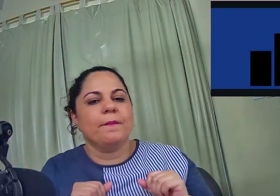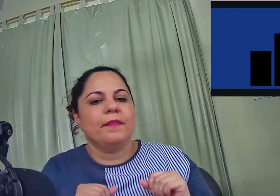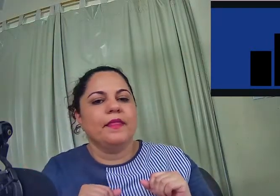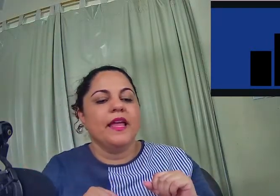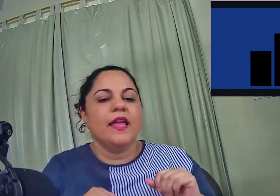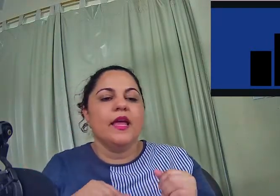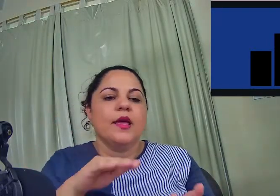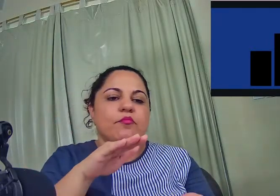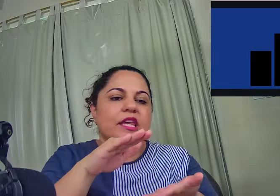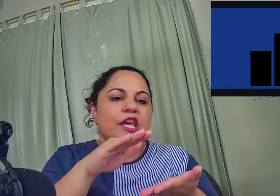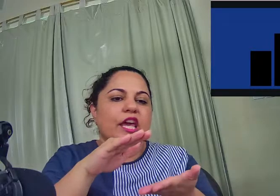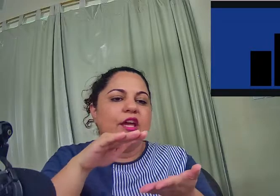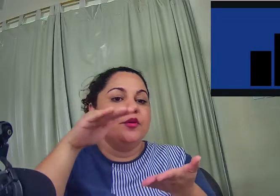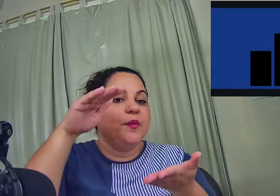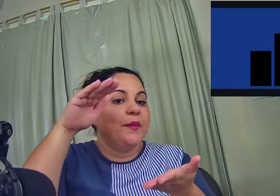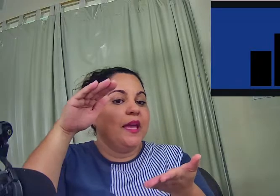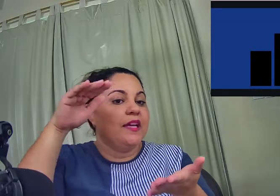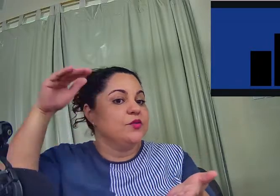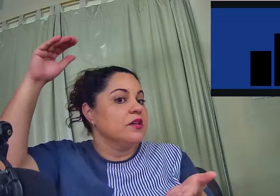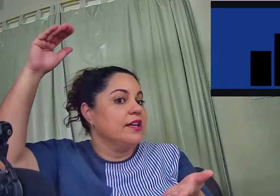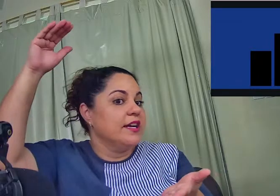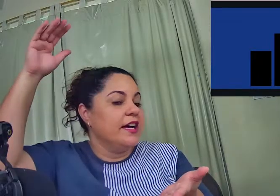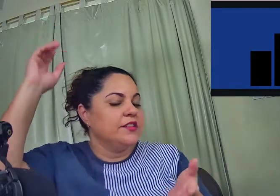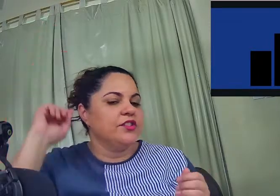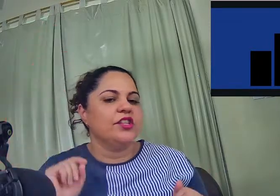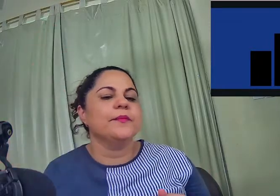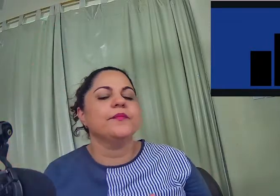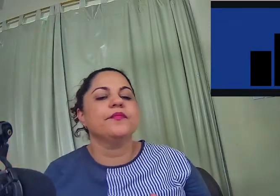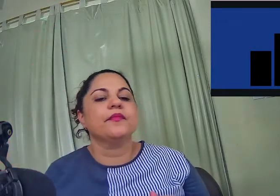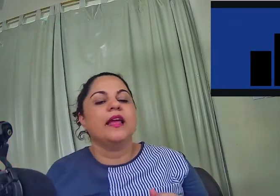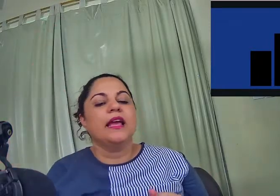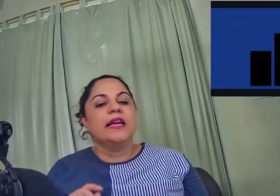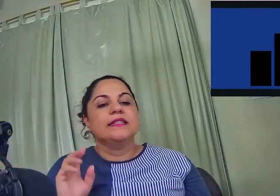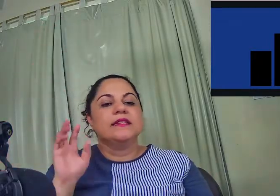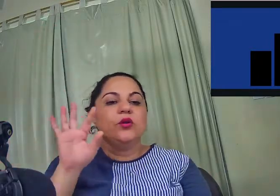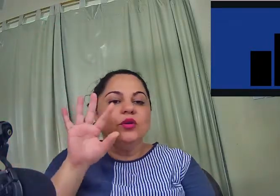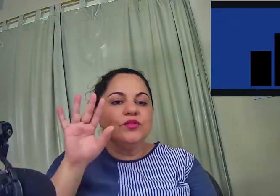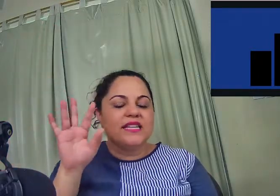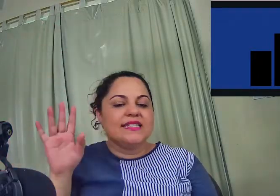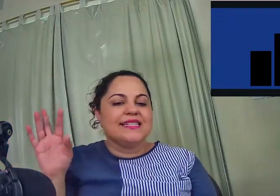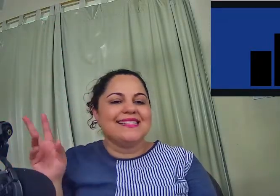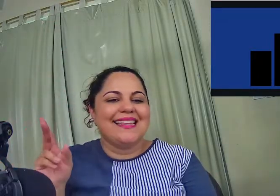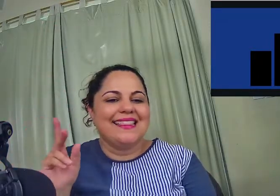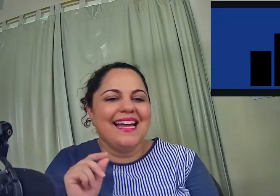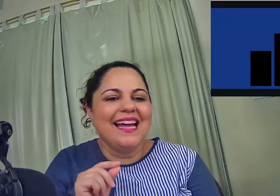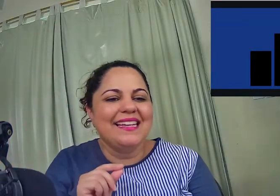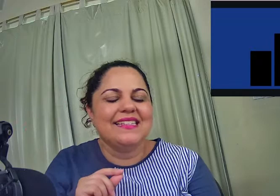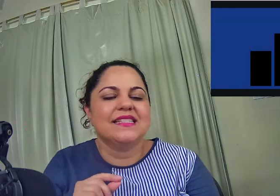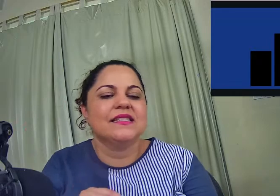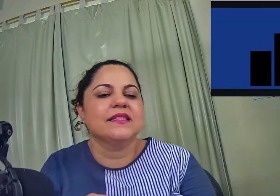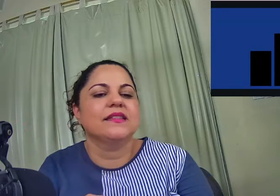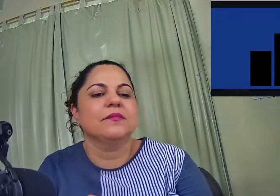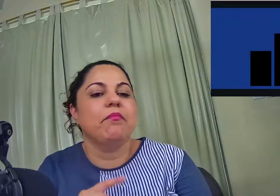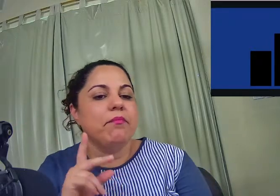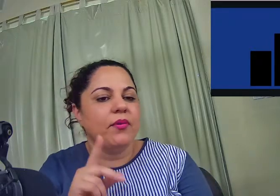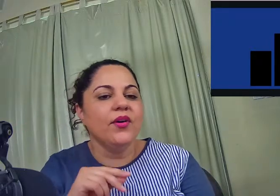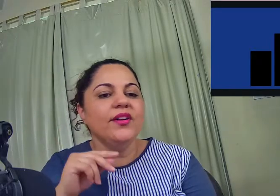né? Pequeno, médio, grande. Todos esses detalhes podem